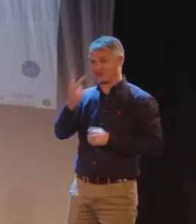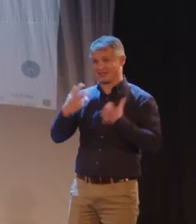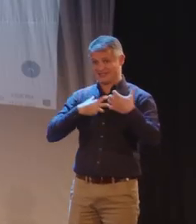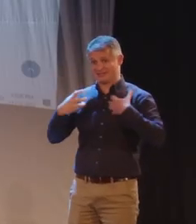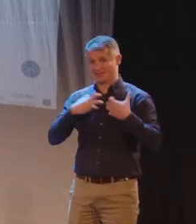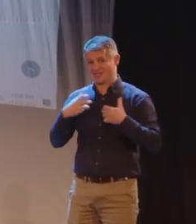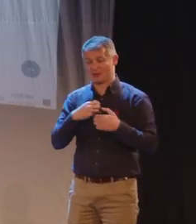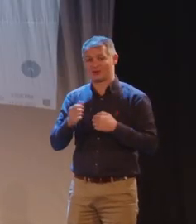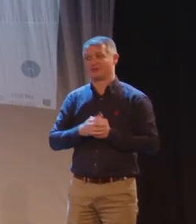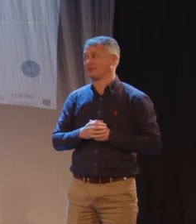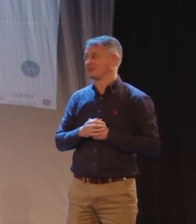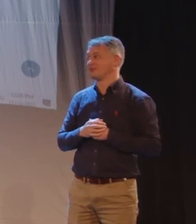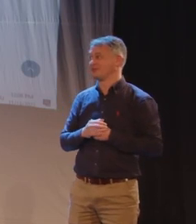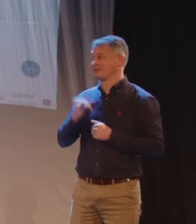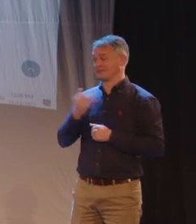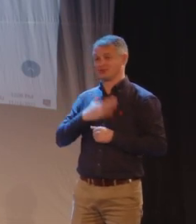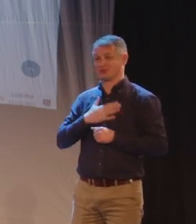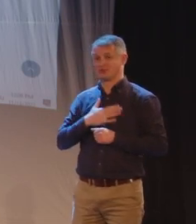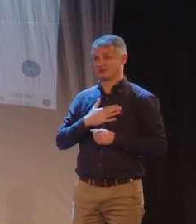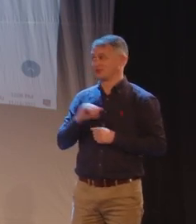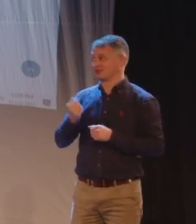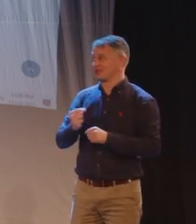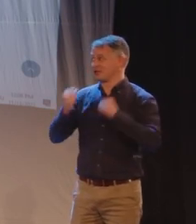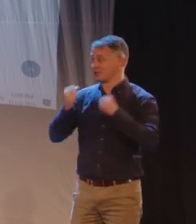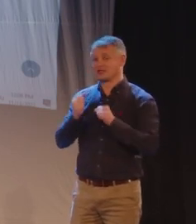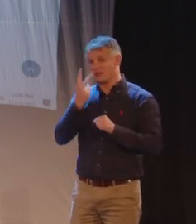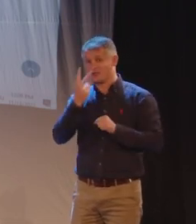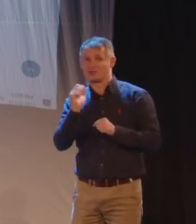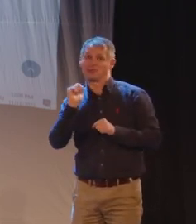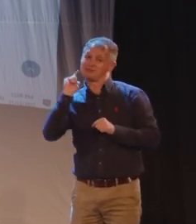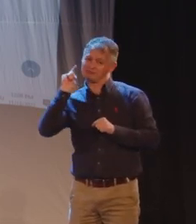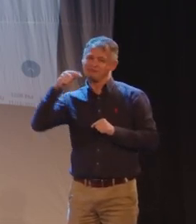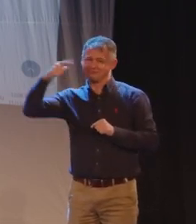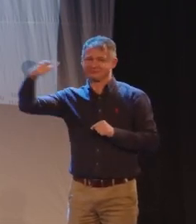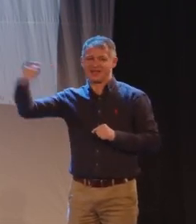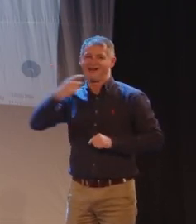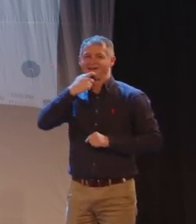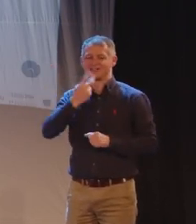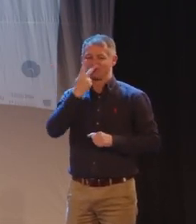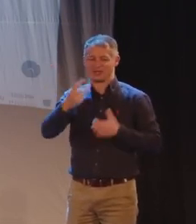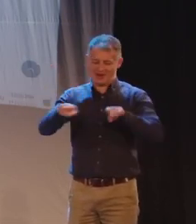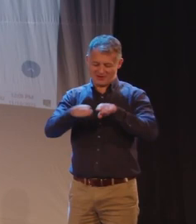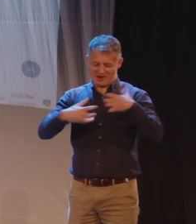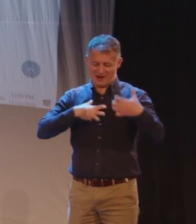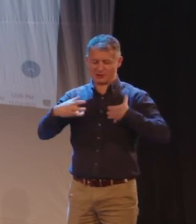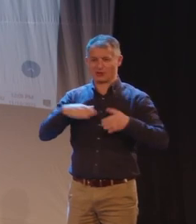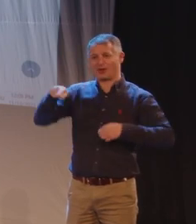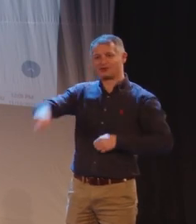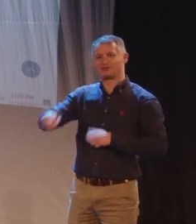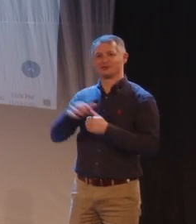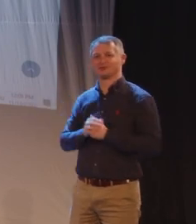spectacolul de teatru. Și mi-aș dori tare mult să-i vedem peste ani ca actori pe scene. De ce